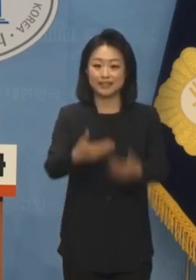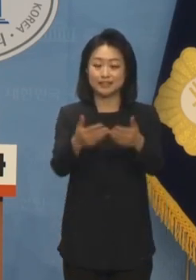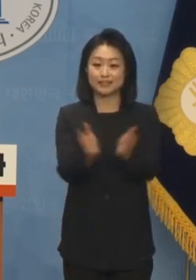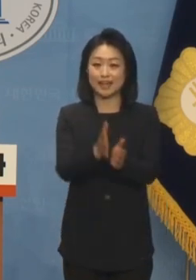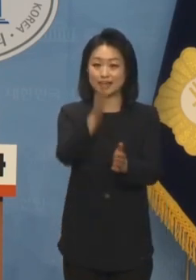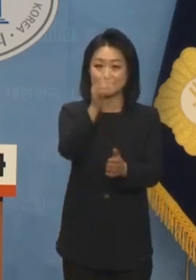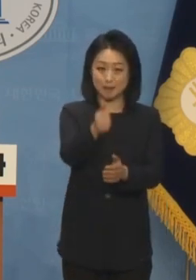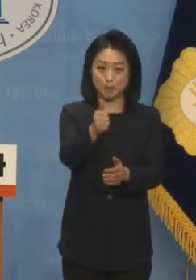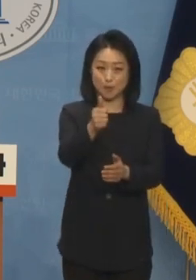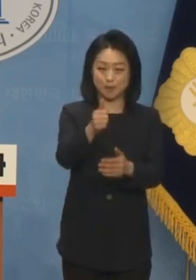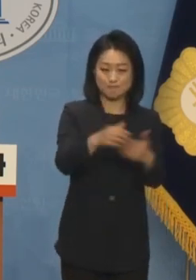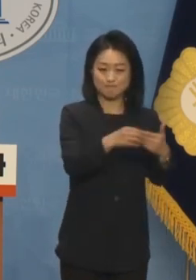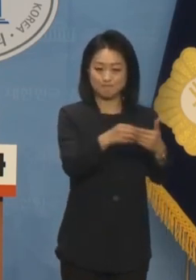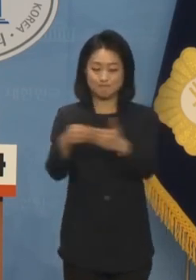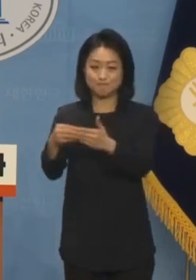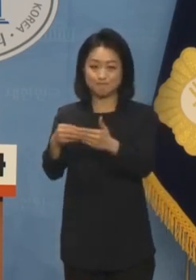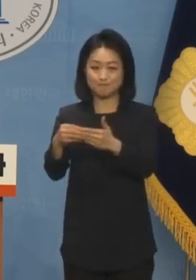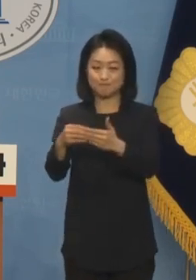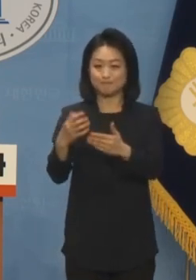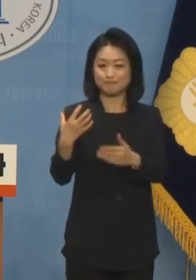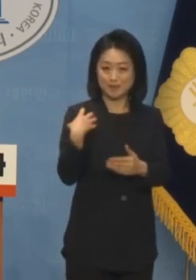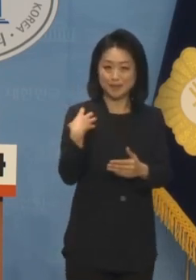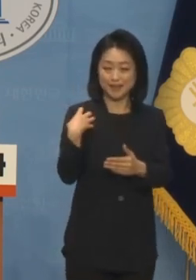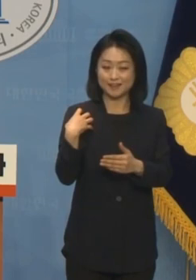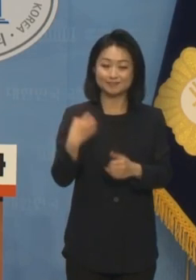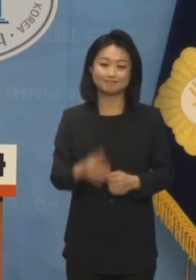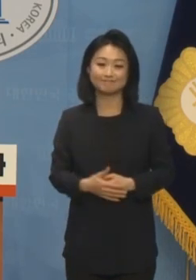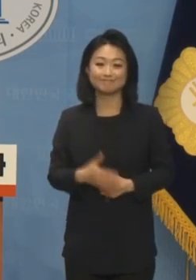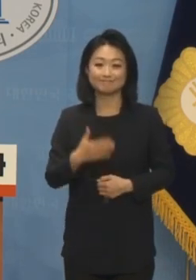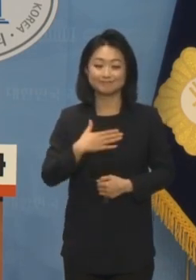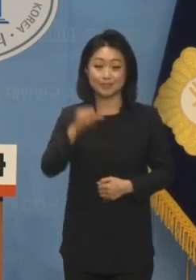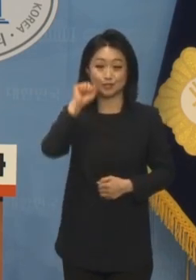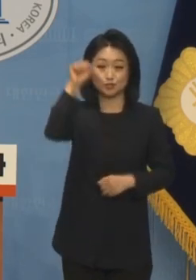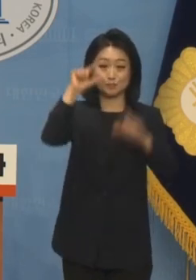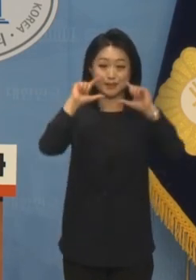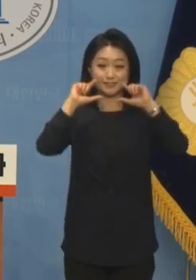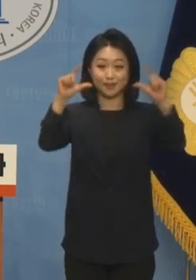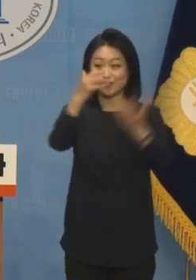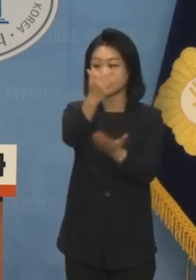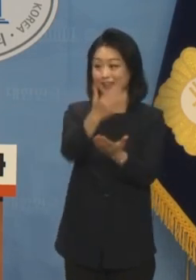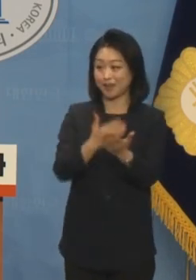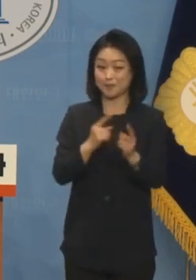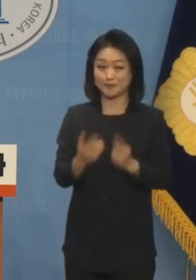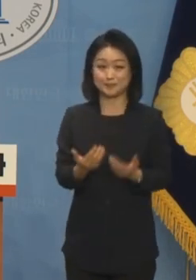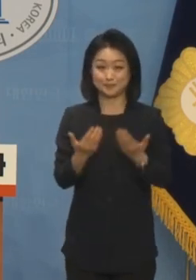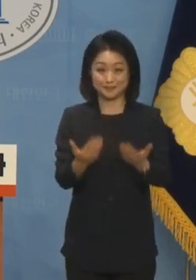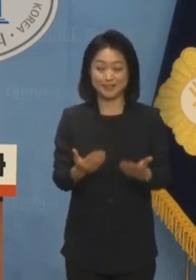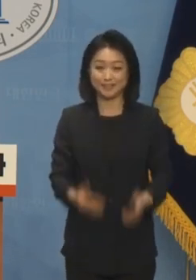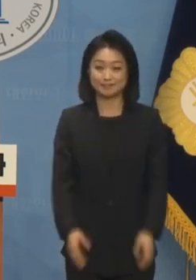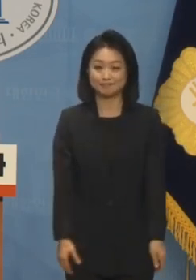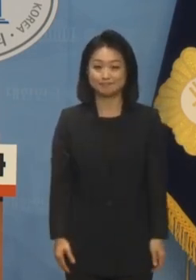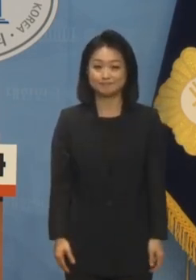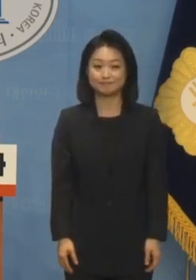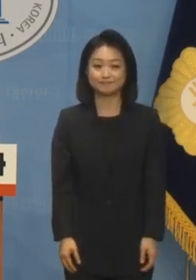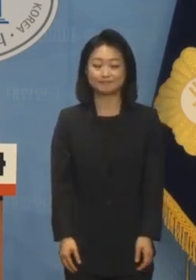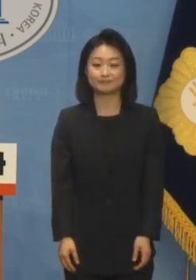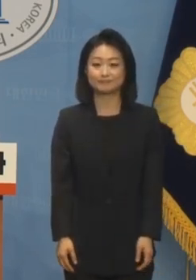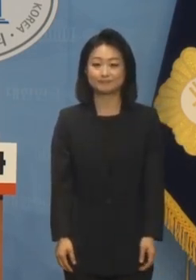당대표가 되겠다라는 전당대회 출마 선언문을 지금부터 읽도록 하겠습니다.